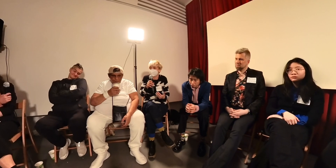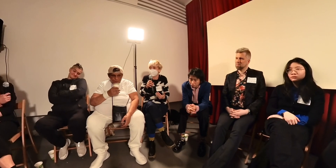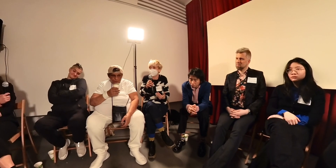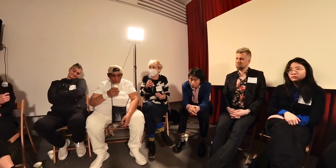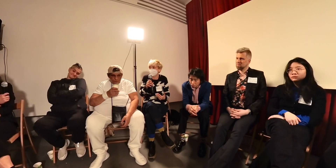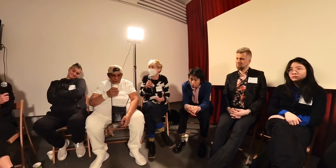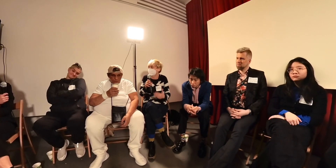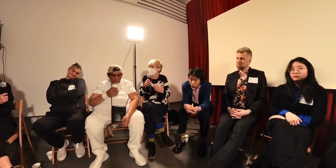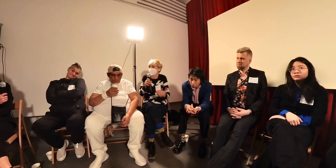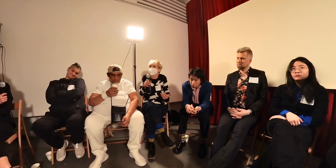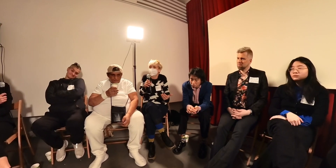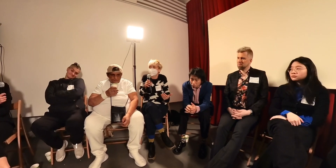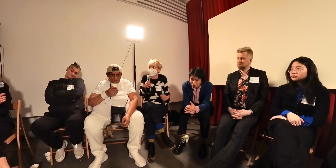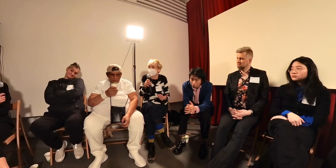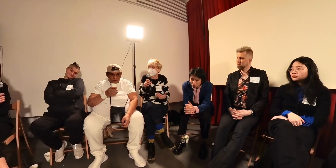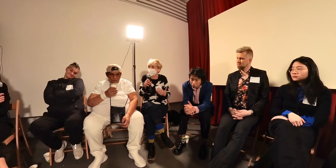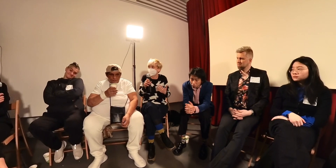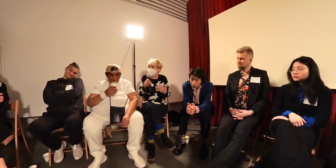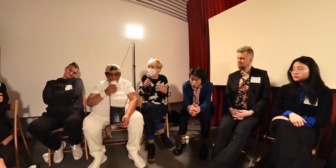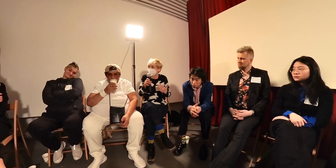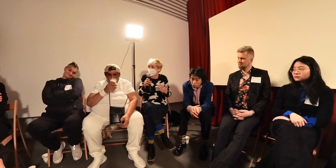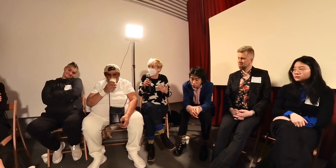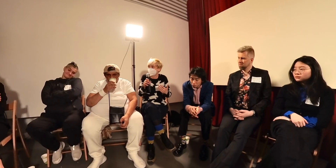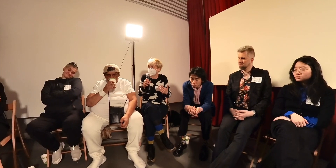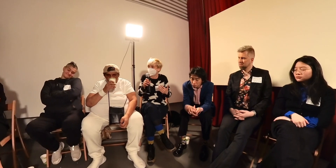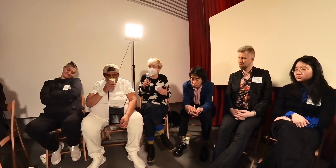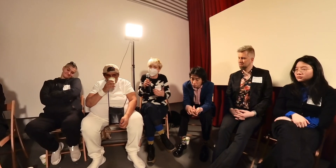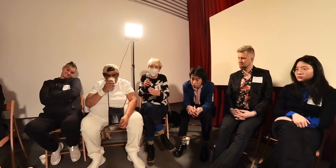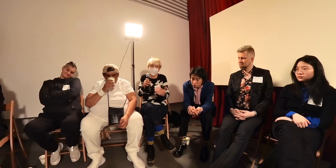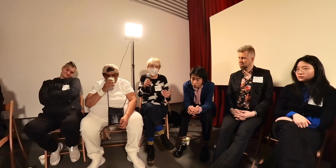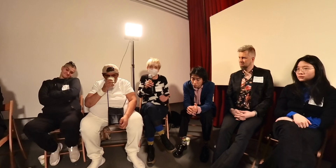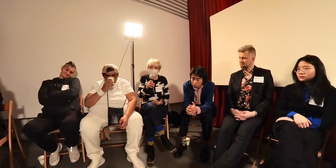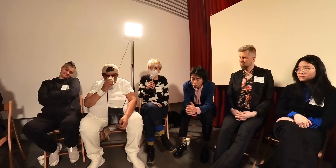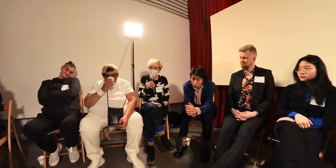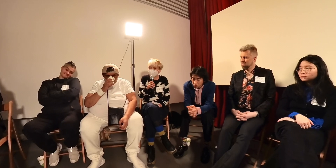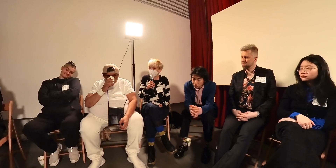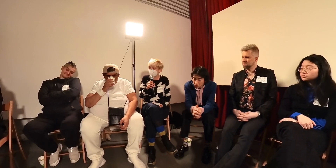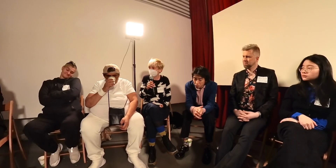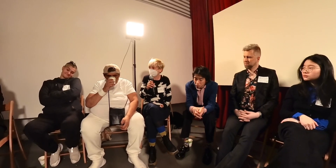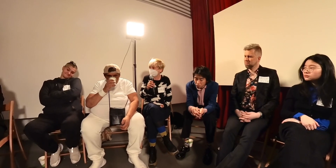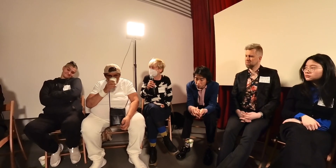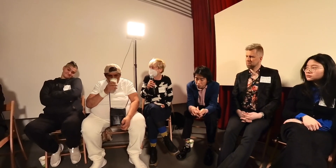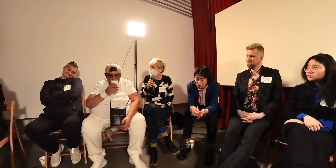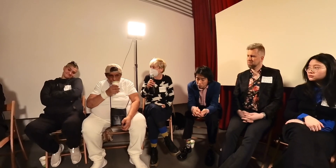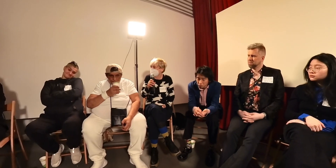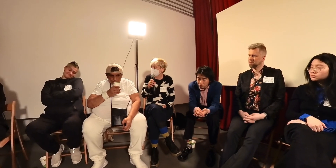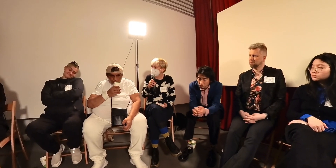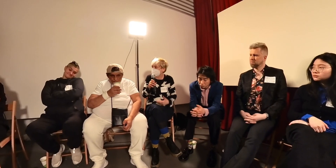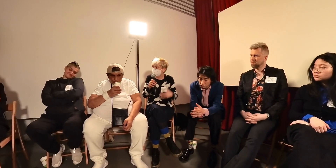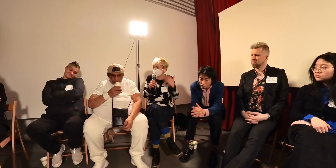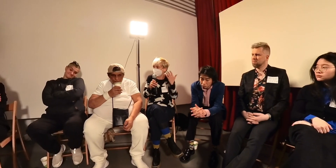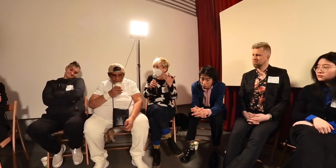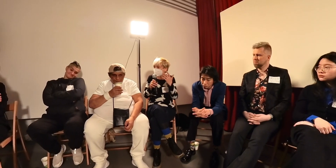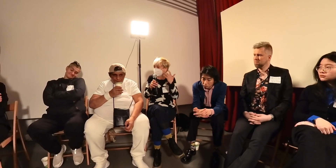já je vnímám ne jako lidi bez domova, já je vnímám, albo jsme spolu v té skupině, protože vnímám